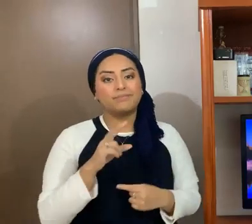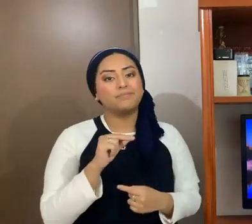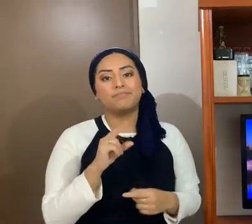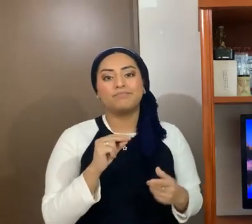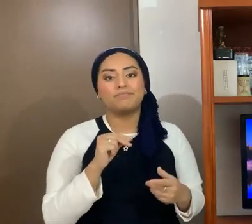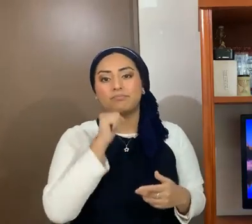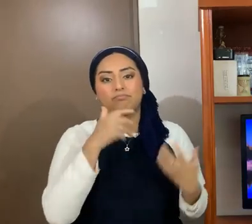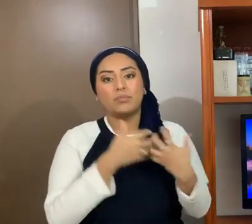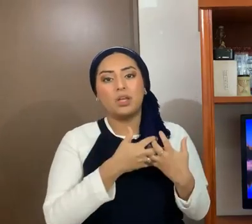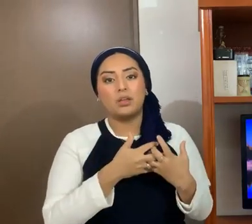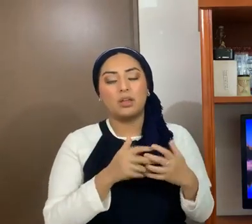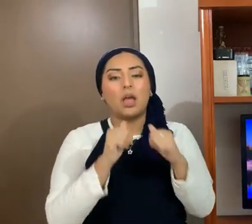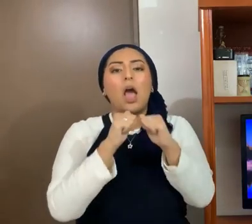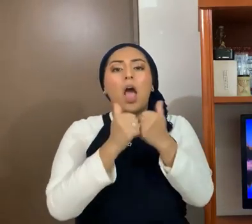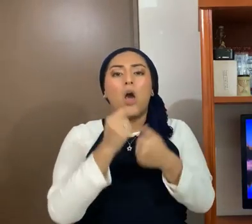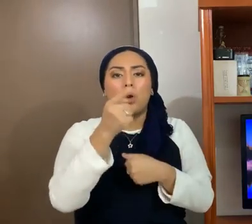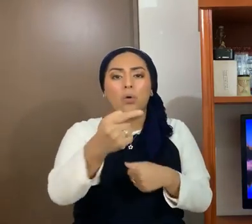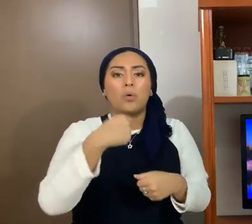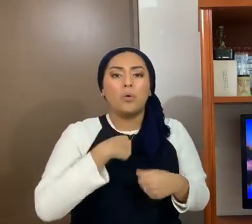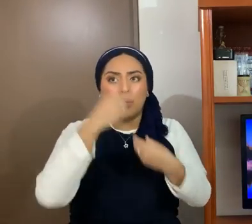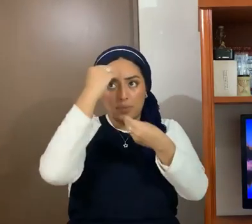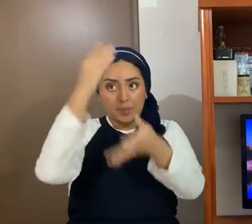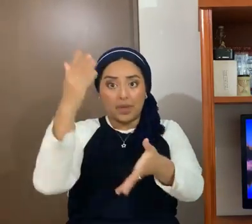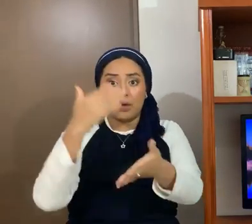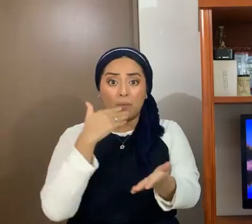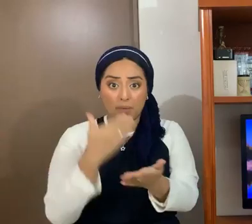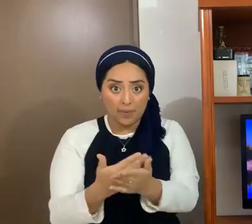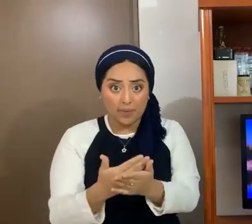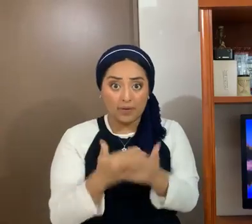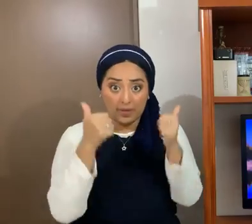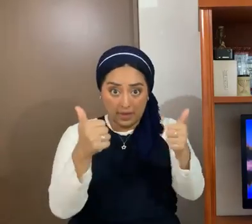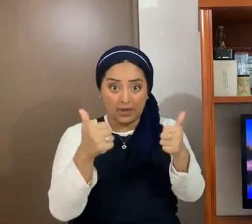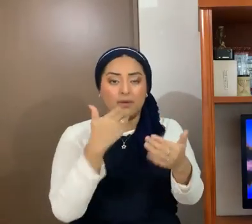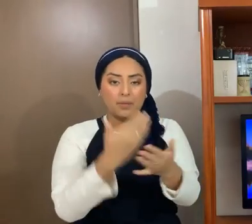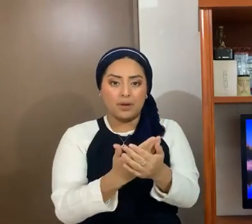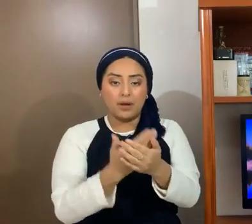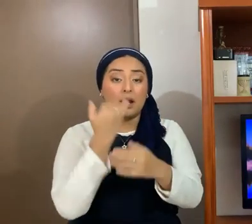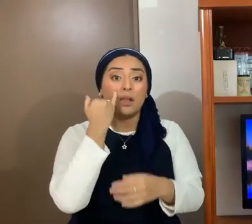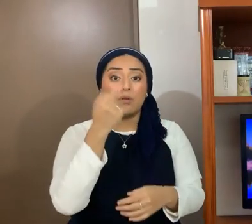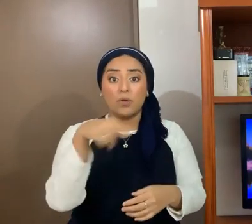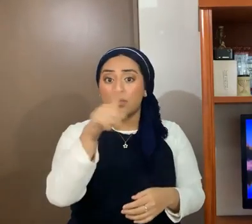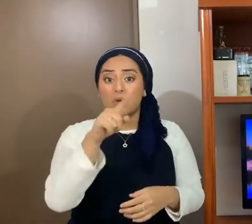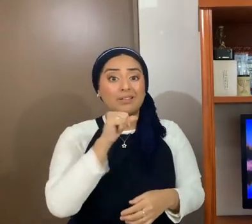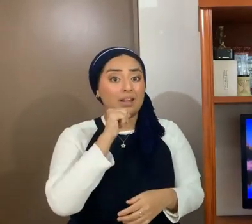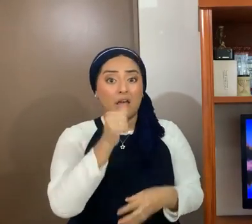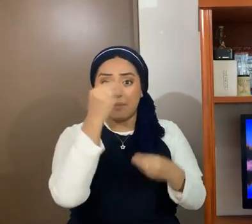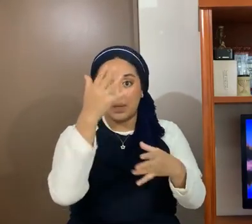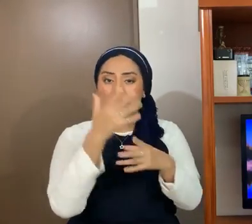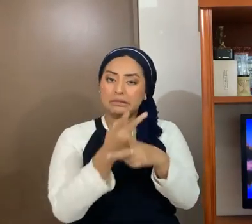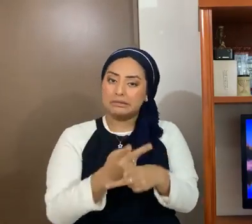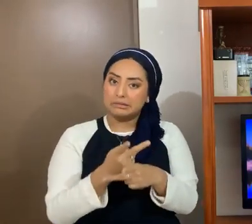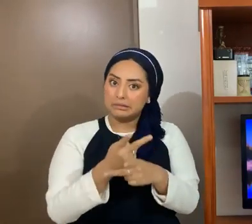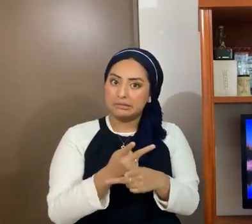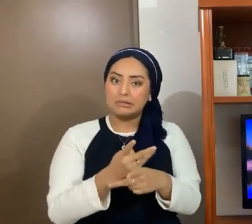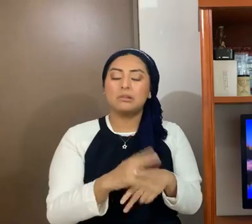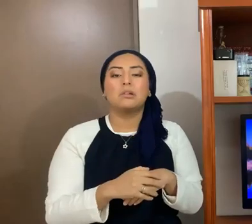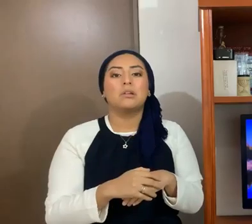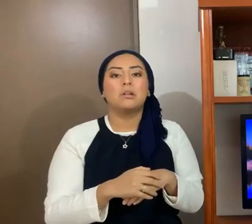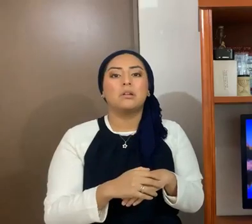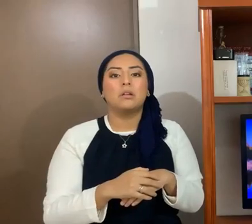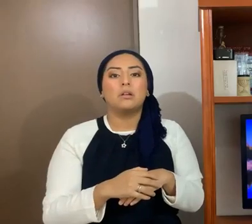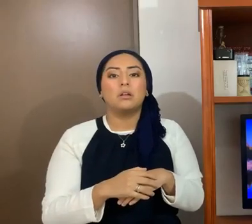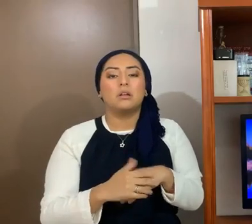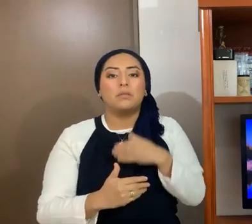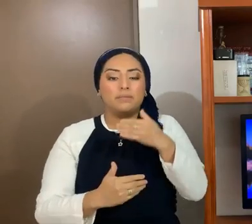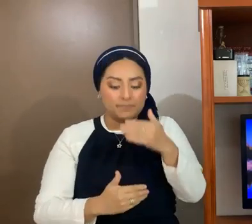obediencia. ¿Cómo estamos obedeciendo? ¿Lo hacemos bien? ¡Qué bueno! ¿No estás obedeciendo? Ten cuidado, porque cada